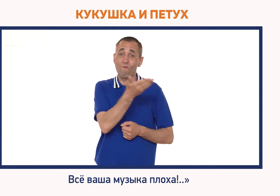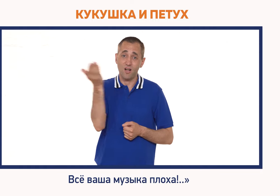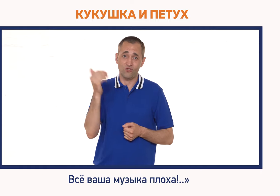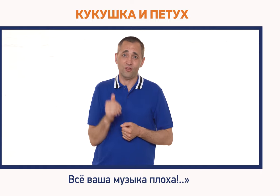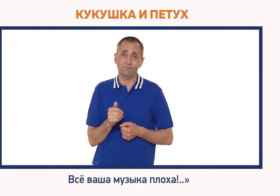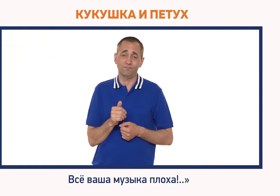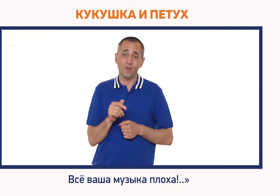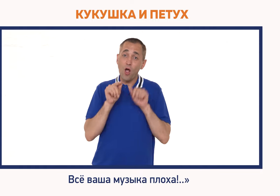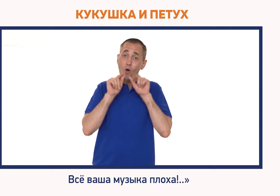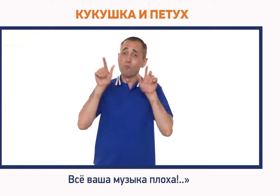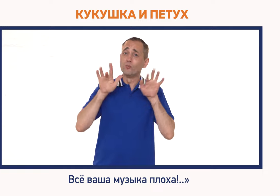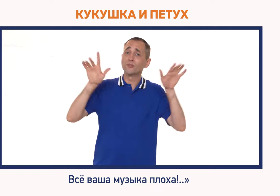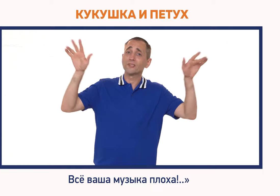ваша музыка